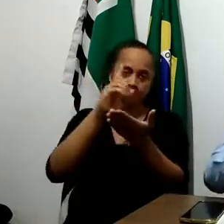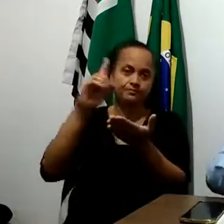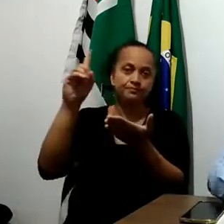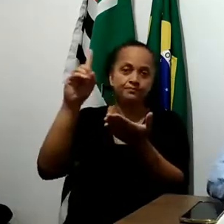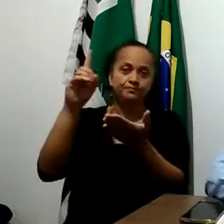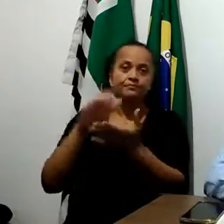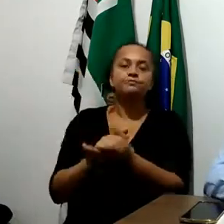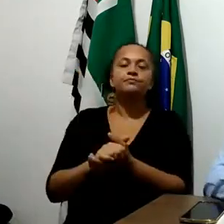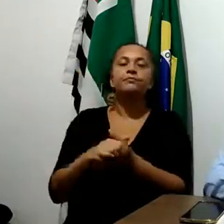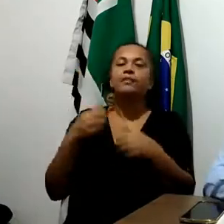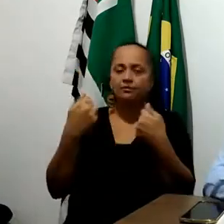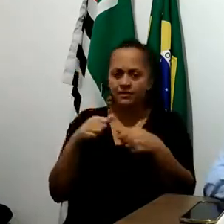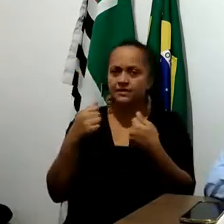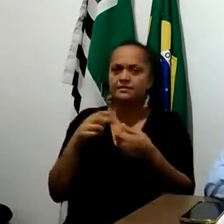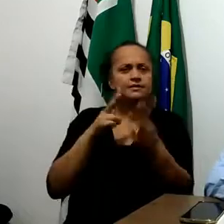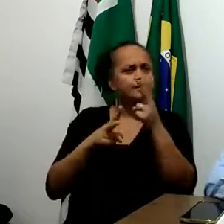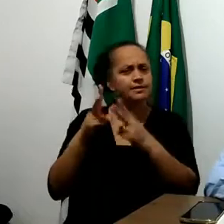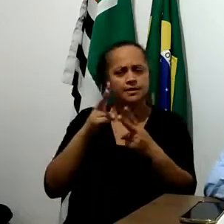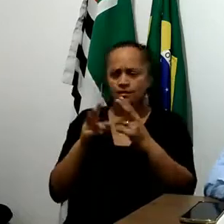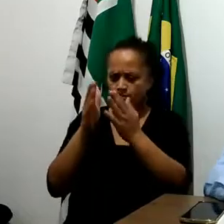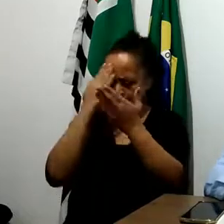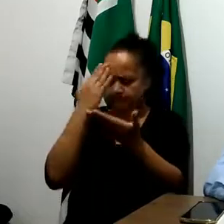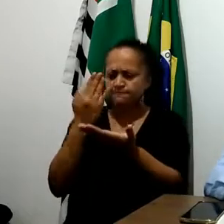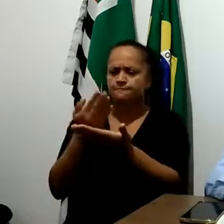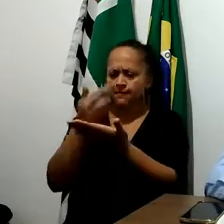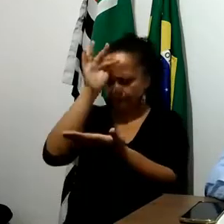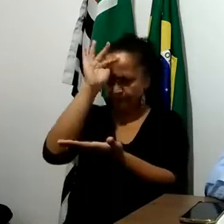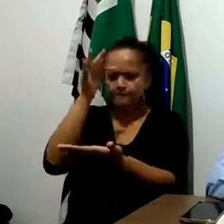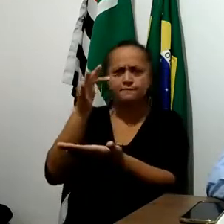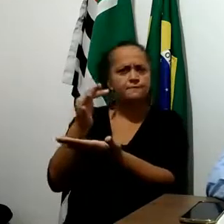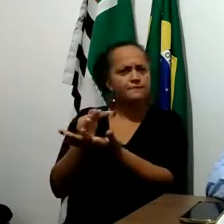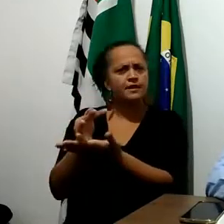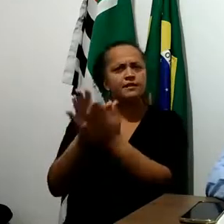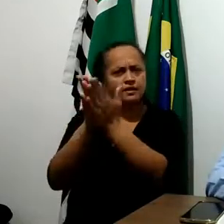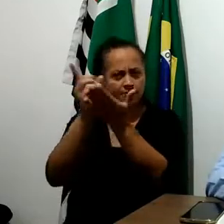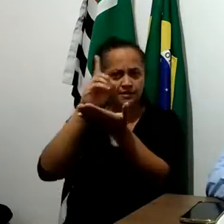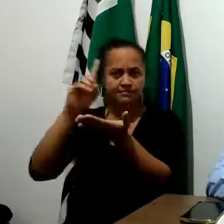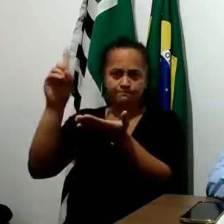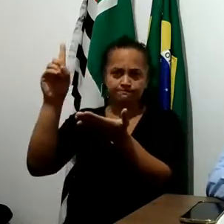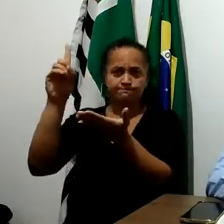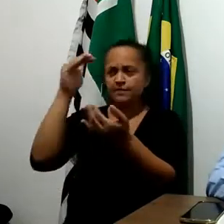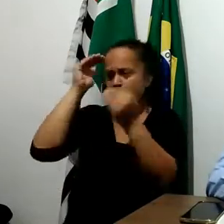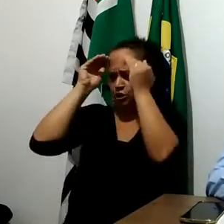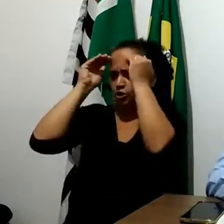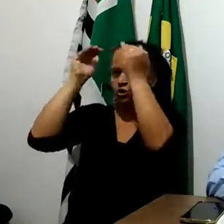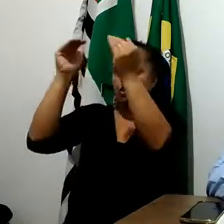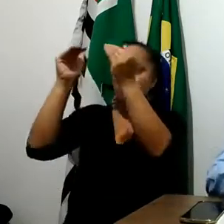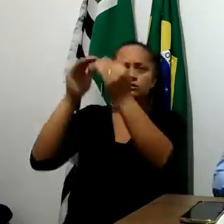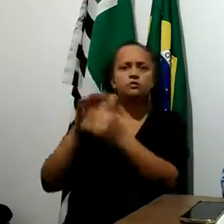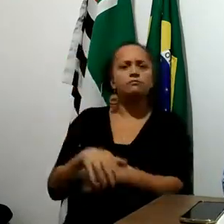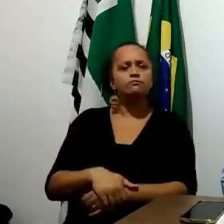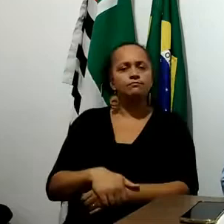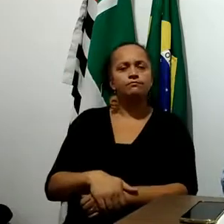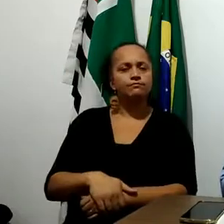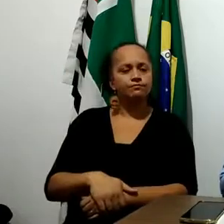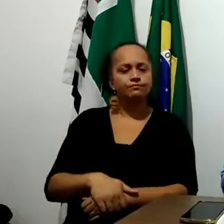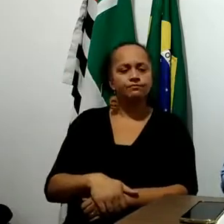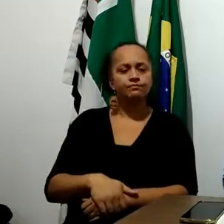nossa confiança nessa palavra. Essa palavra é digna de toda a confiança. Amém?